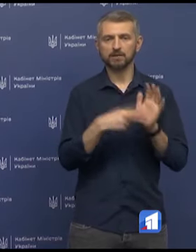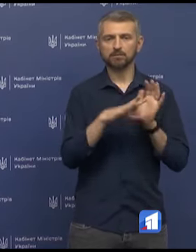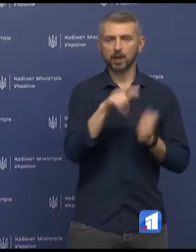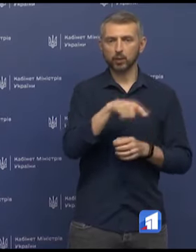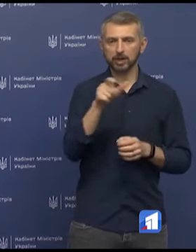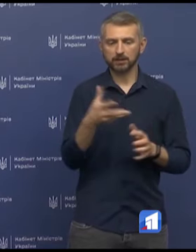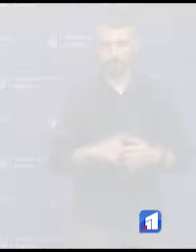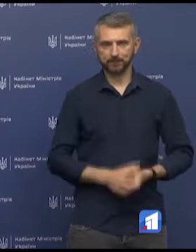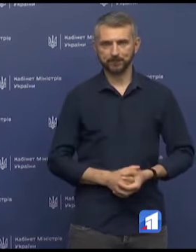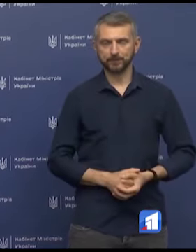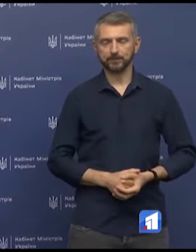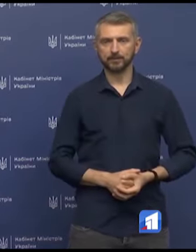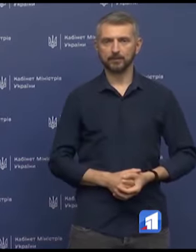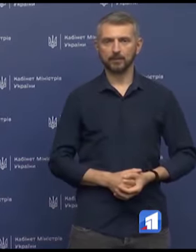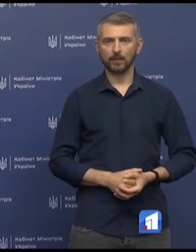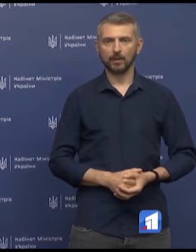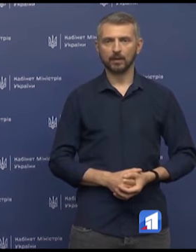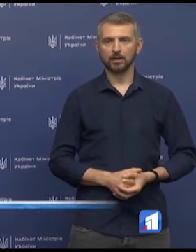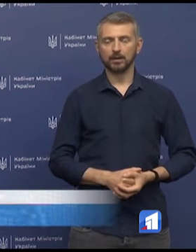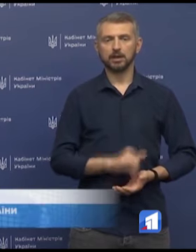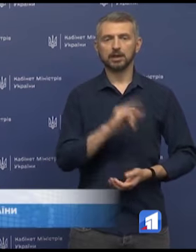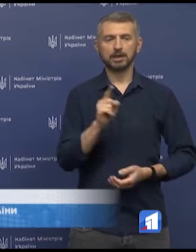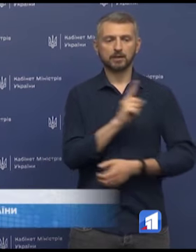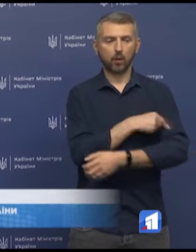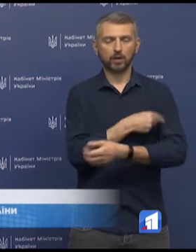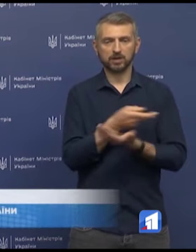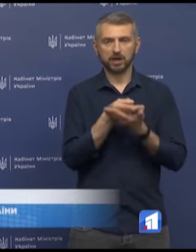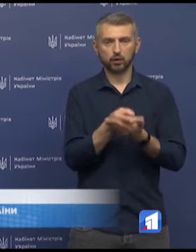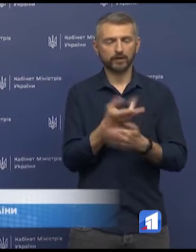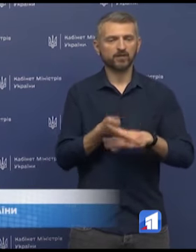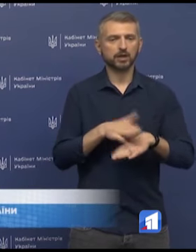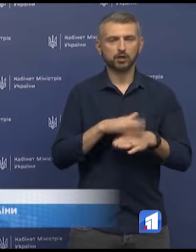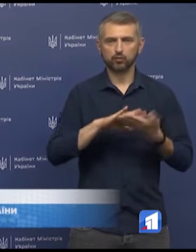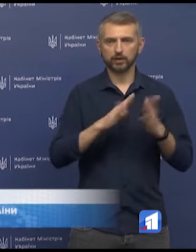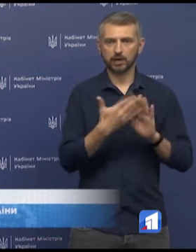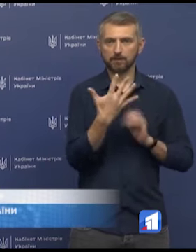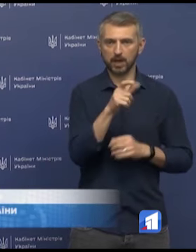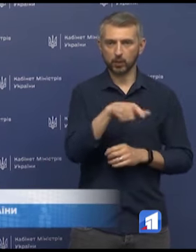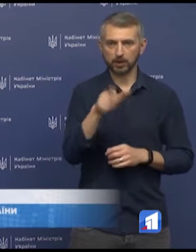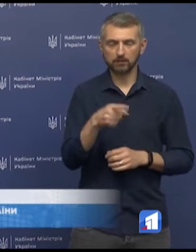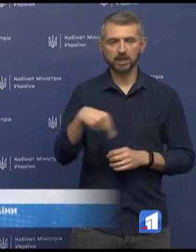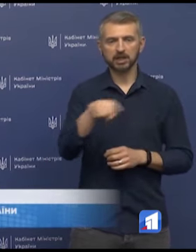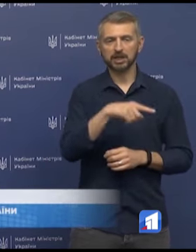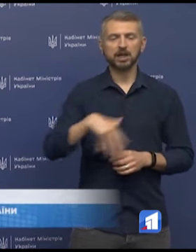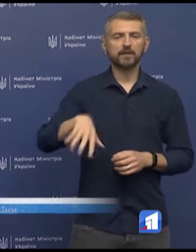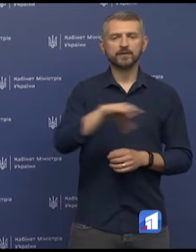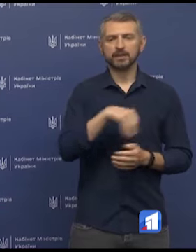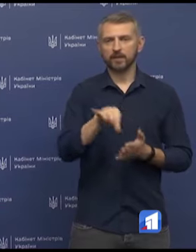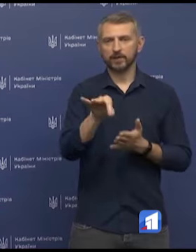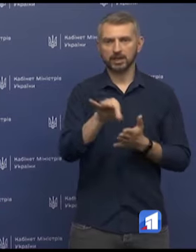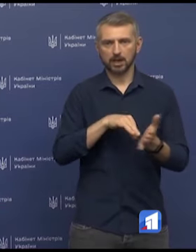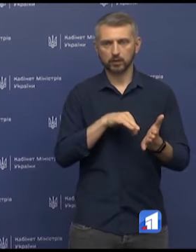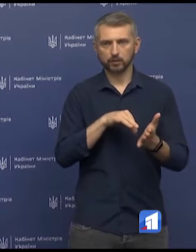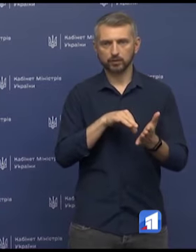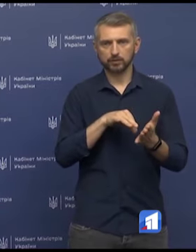них двоє дітей. З госпіталізованих в критичному стані 5 осіб, їх всіх відразу